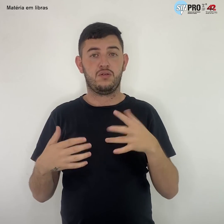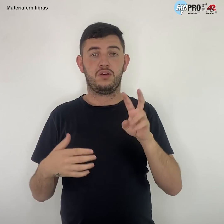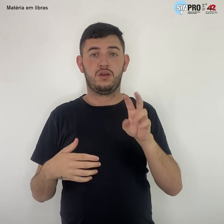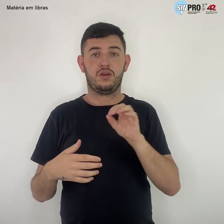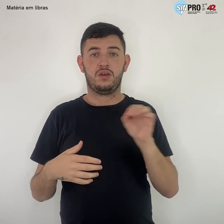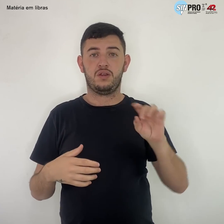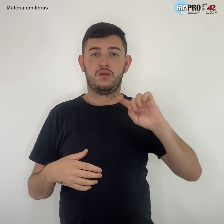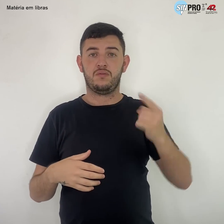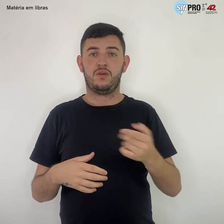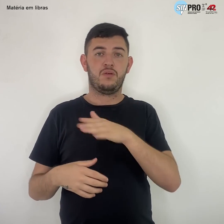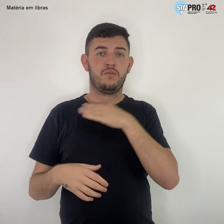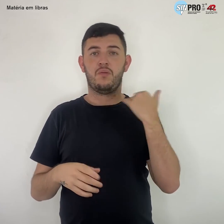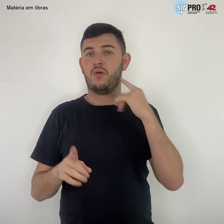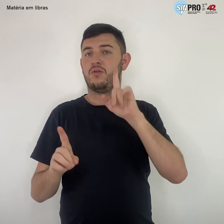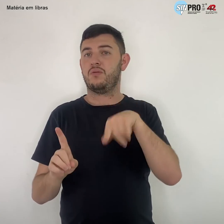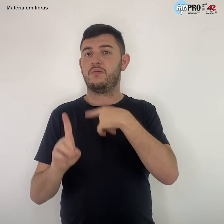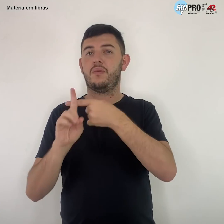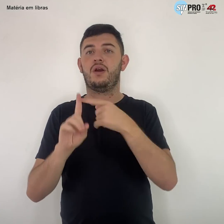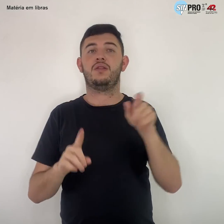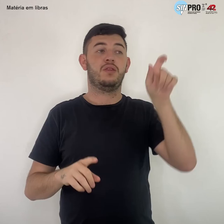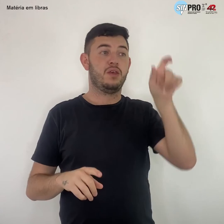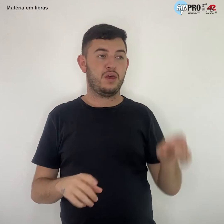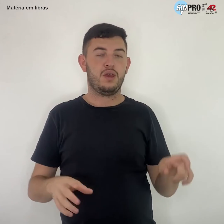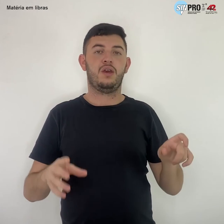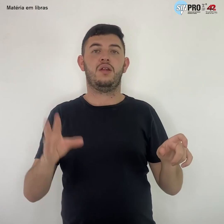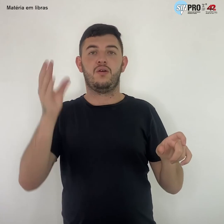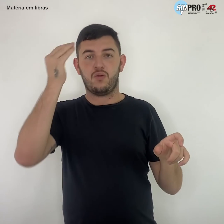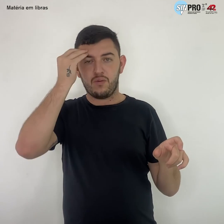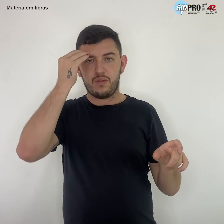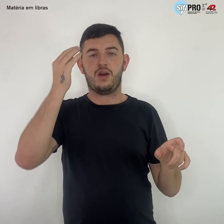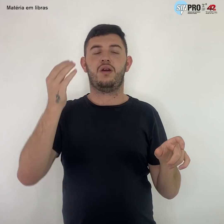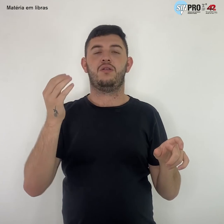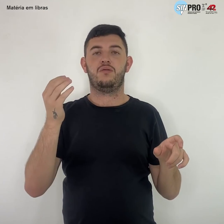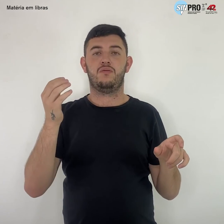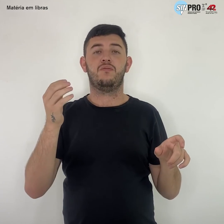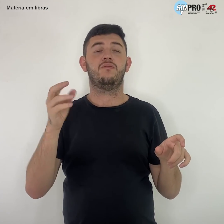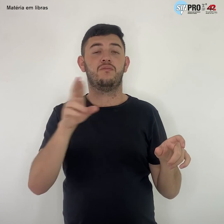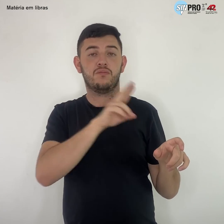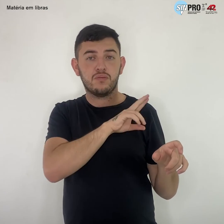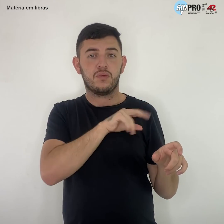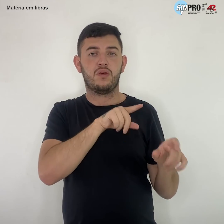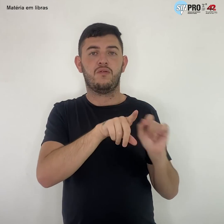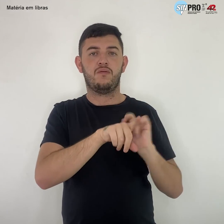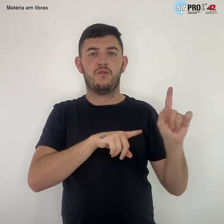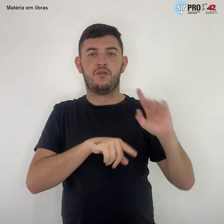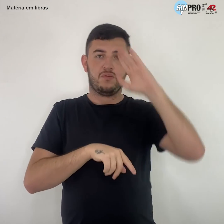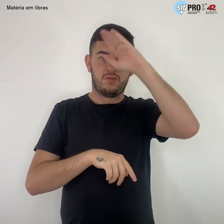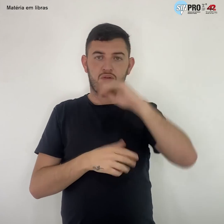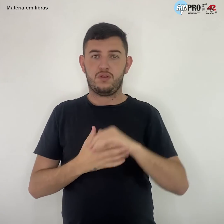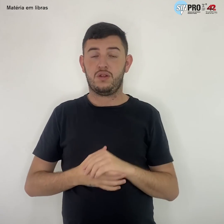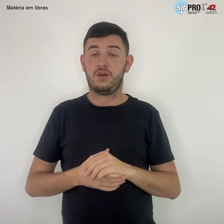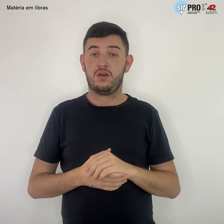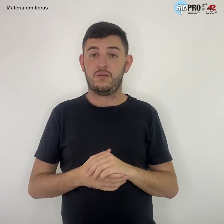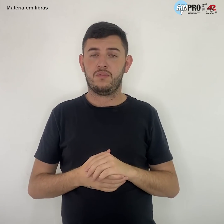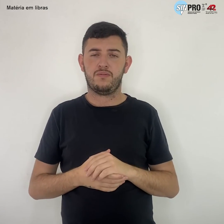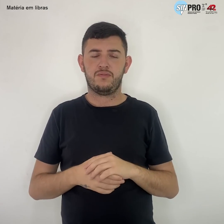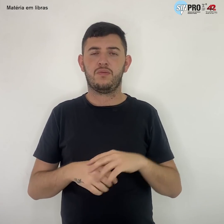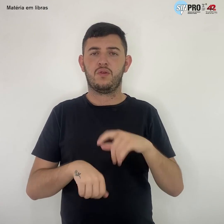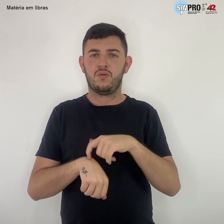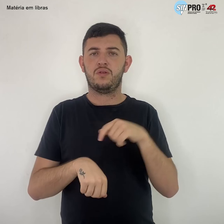mil mortos, a culpa é dele, fora Bolsonaro. Poucos minutos após a abertura do material,